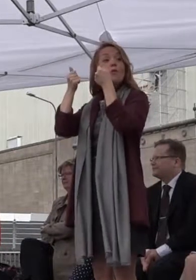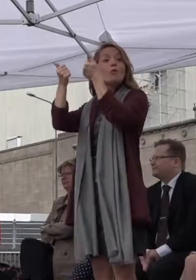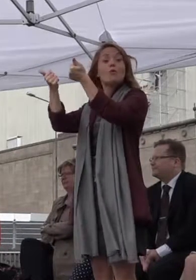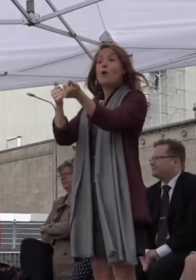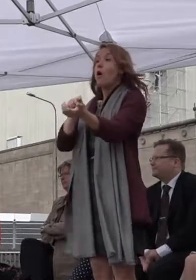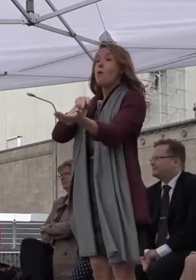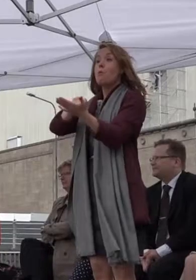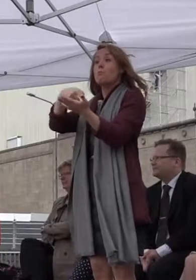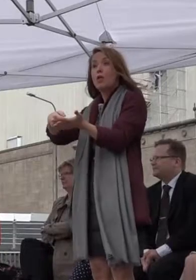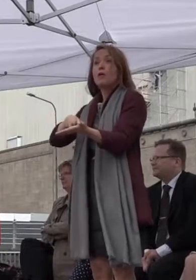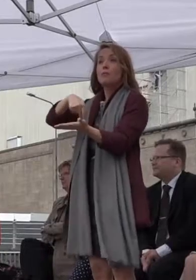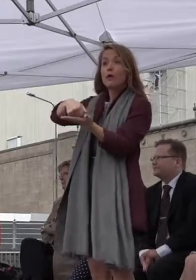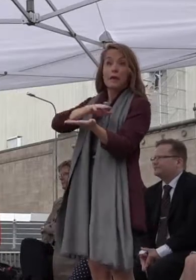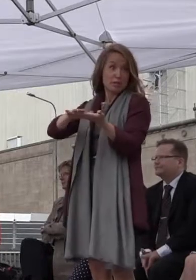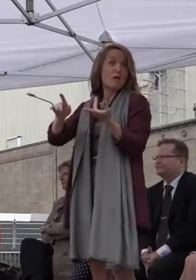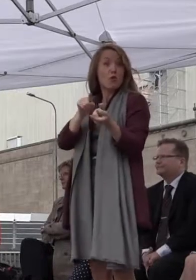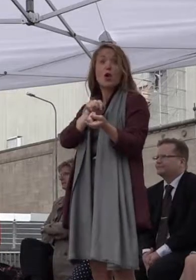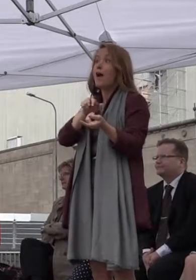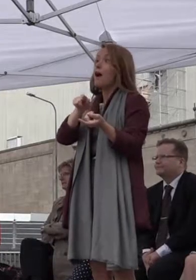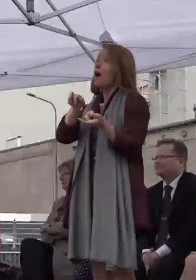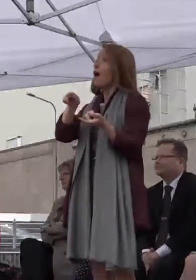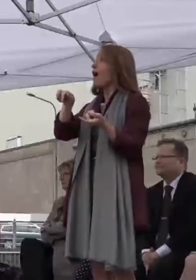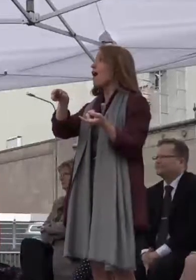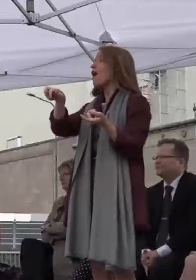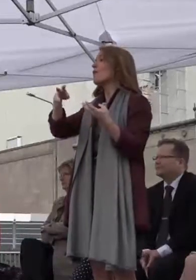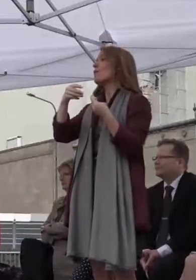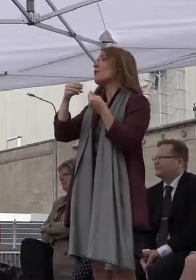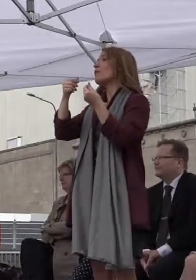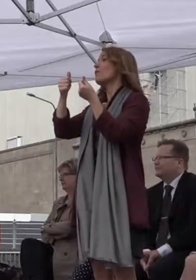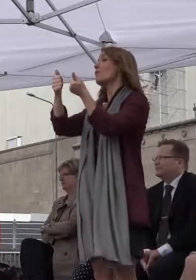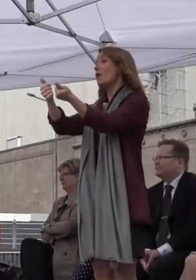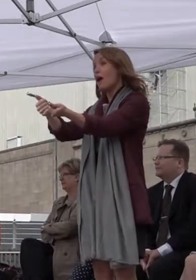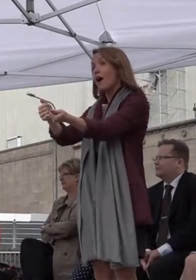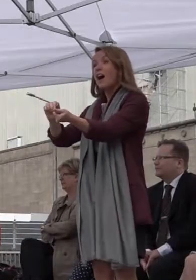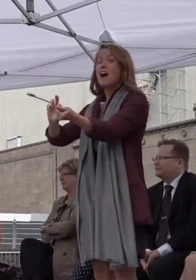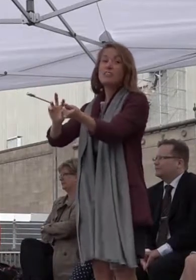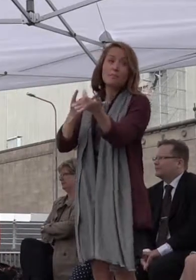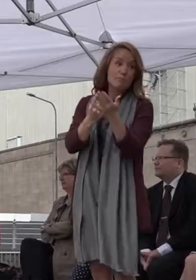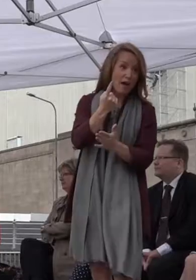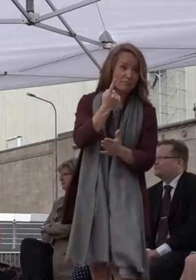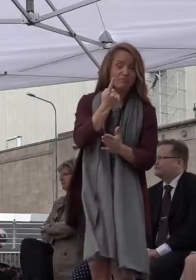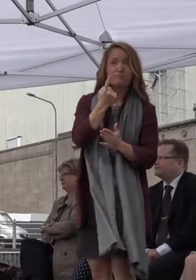ilman kompurointia, mutta me voimme huonolla